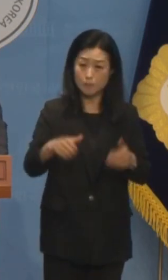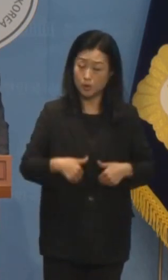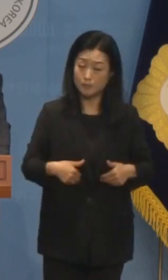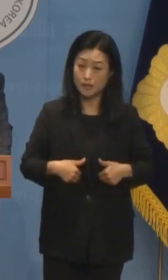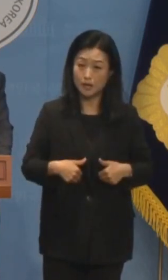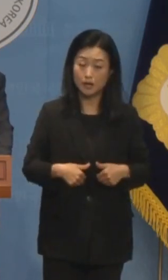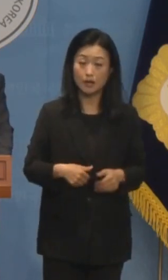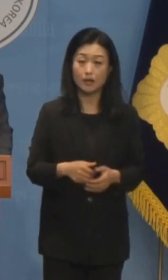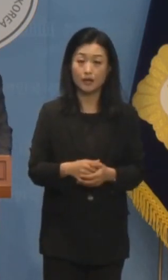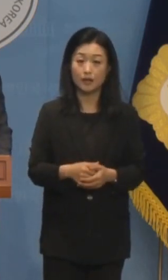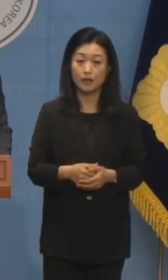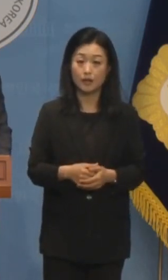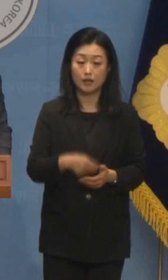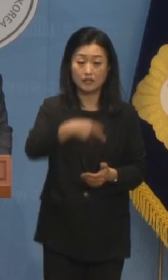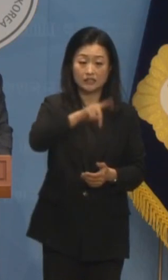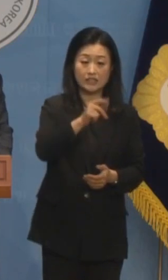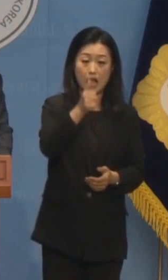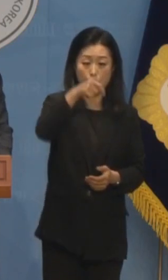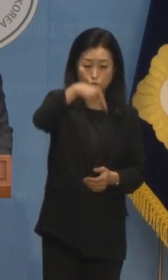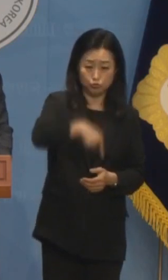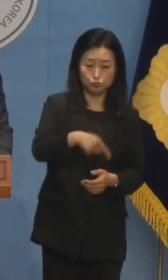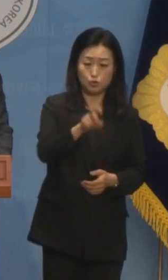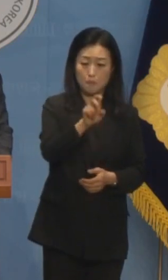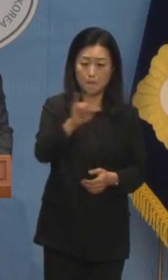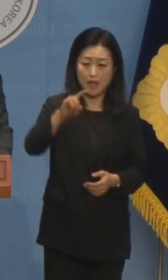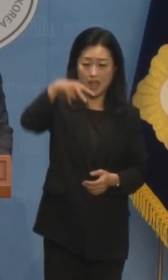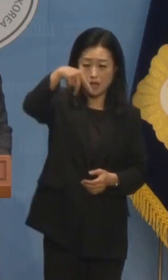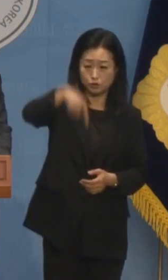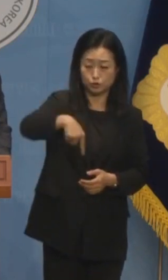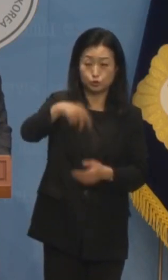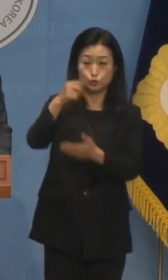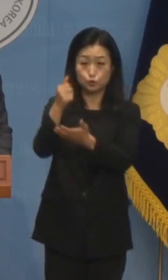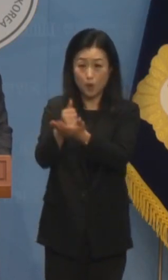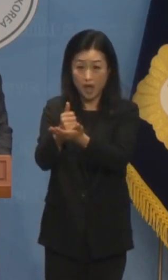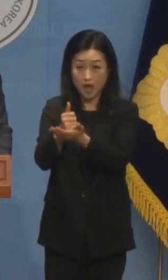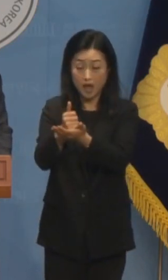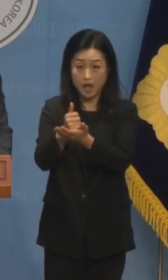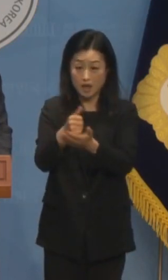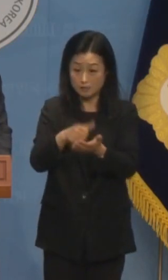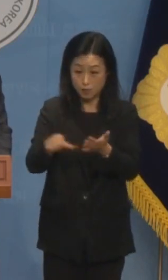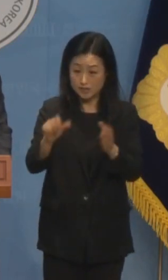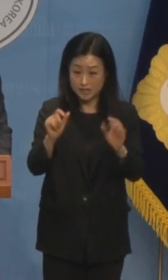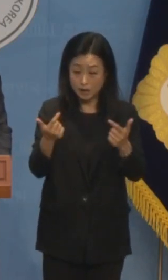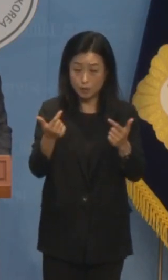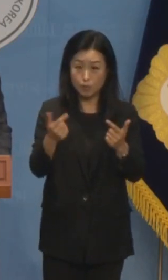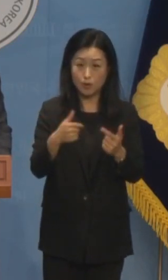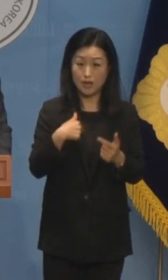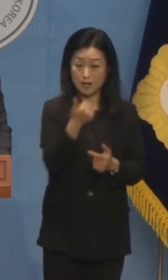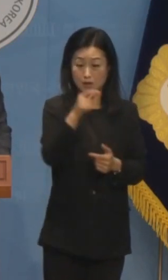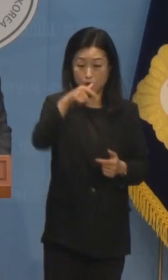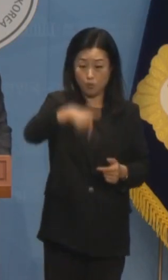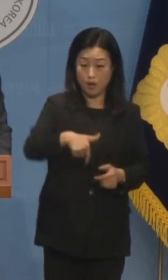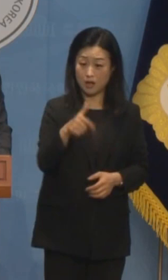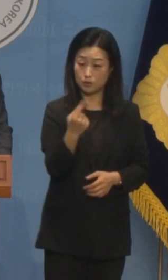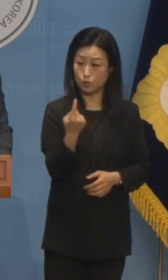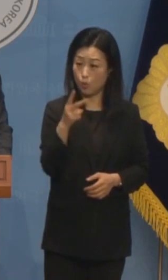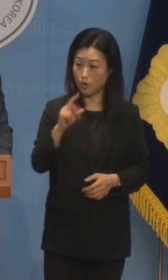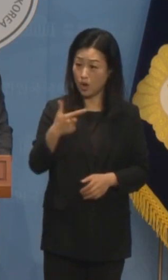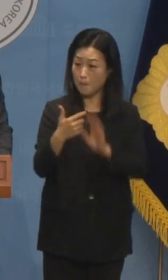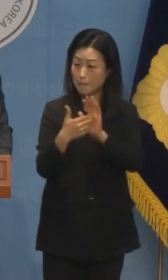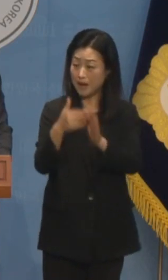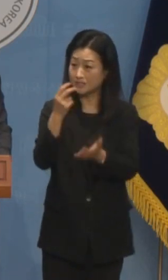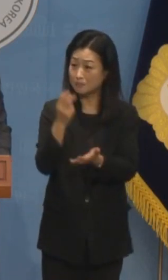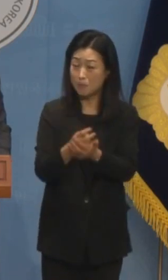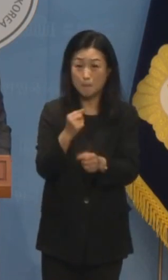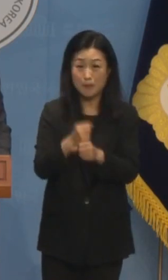사후매수죄 조항을 개폐하지 않고 광노염 방지법을 만든다는 사실에 대해서 저는